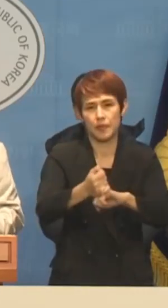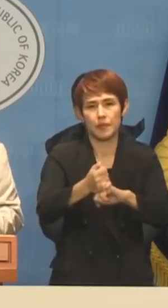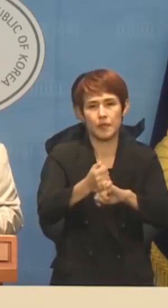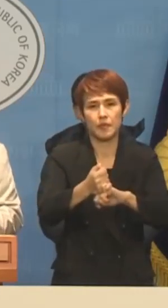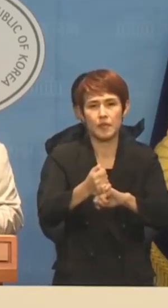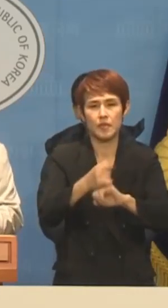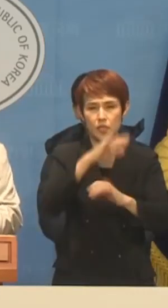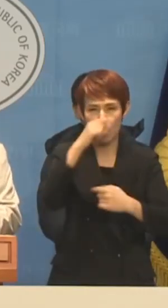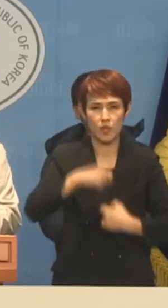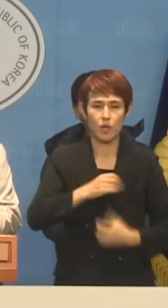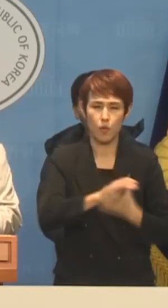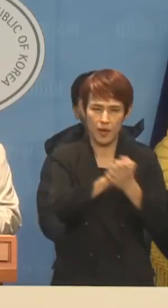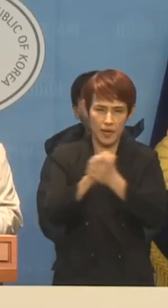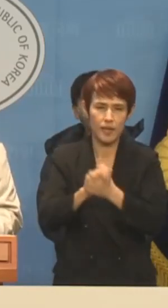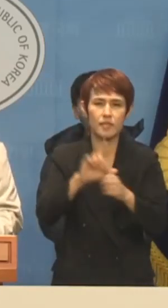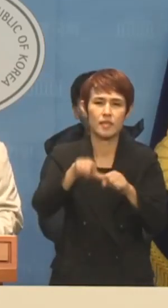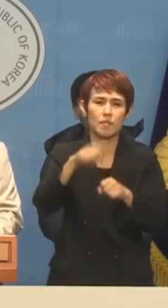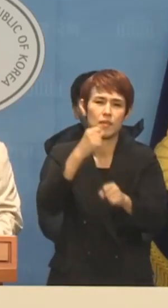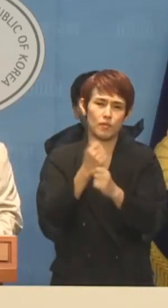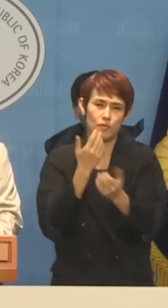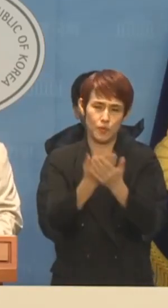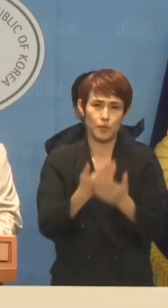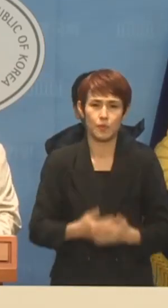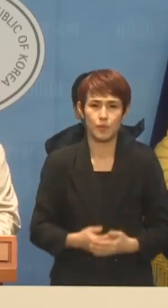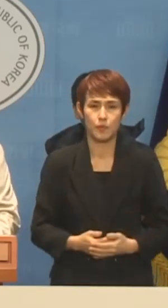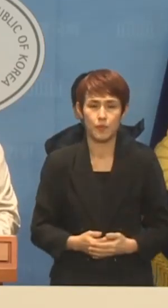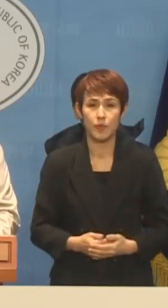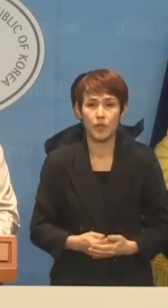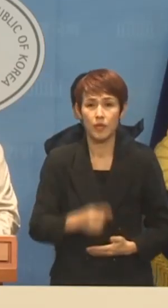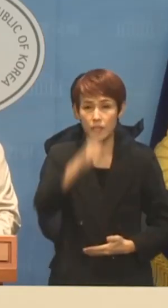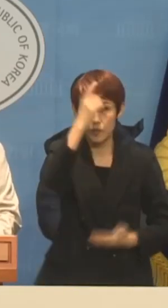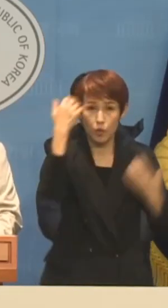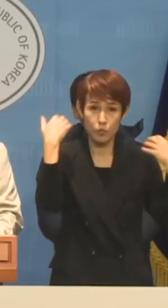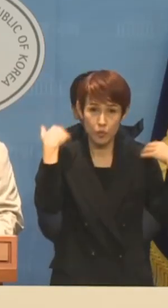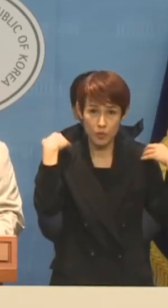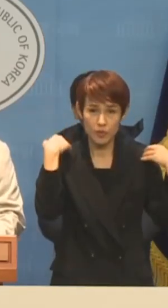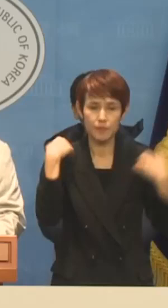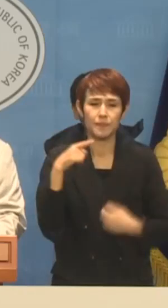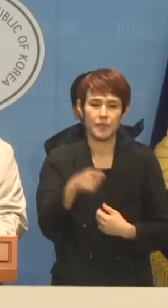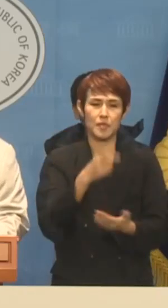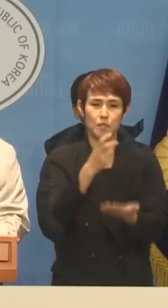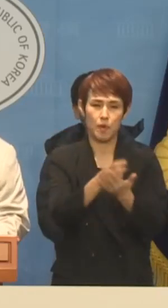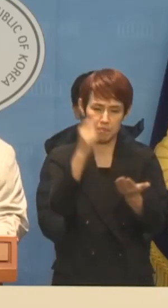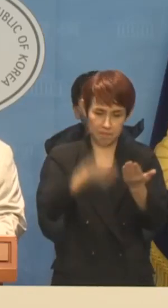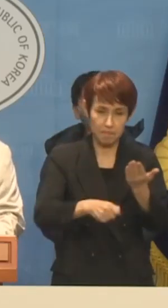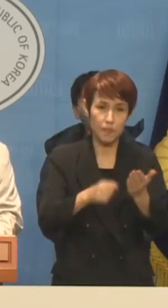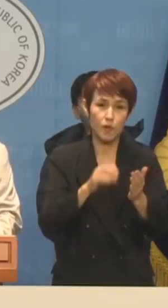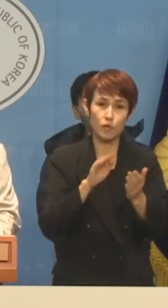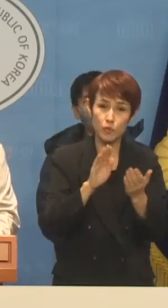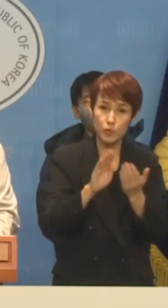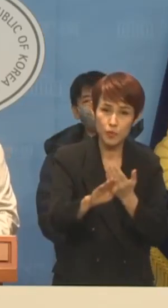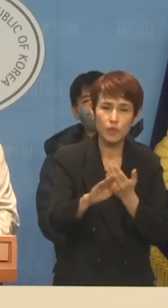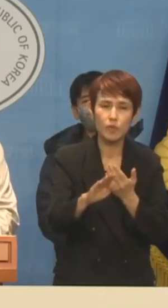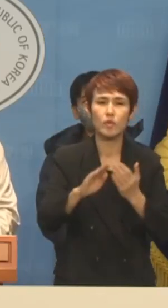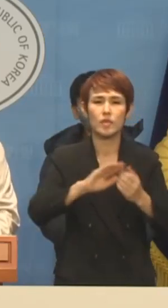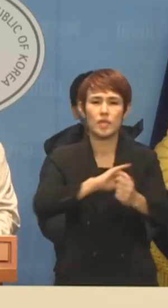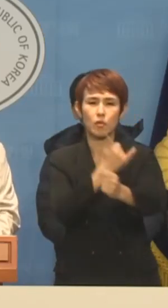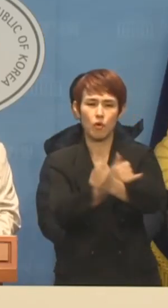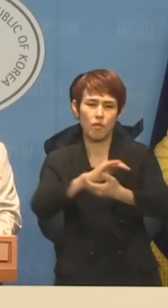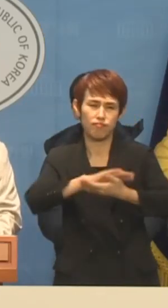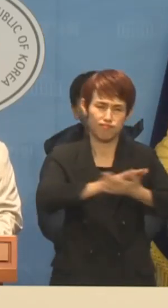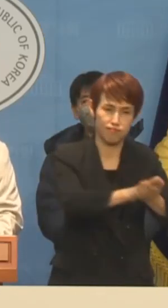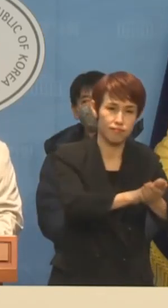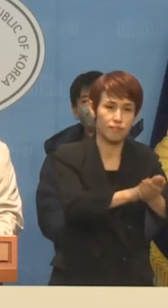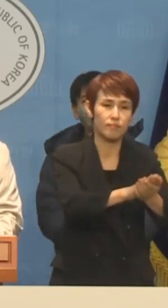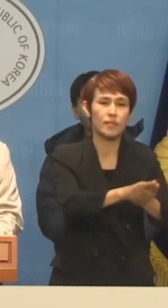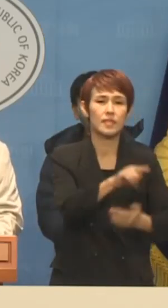시간을 열어주십시오. 아울러 정부는 법 제정을 계기로 국가폭력으로 인한 인권유린 사건이